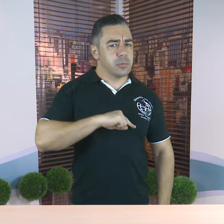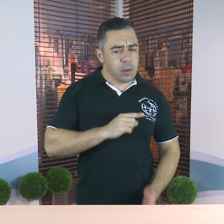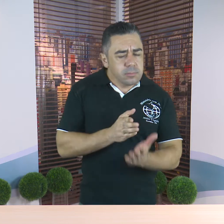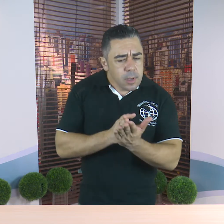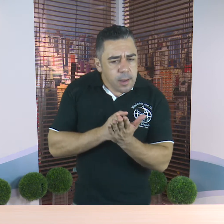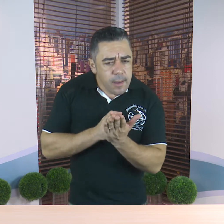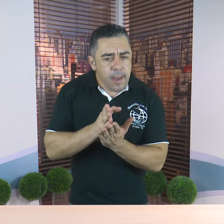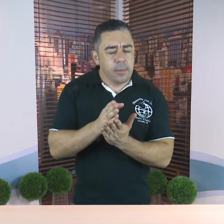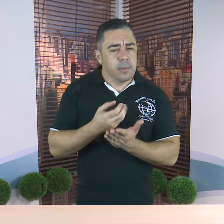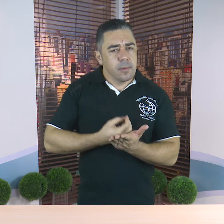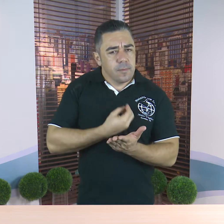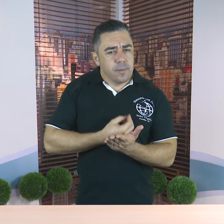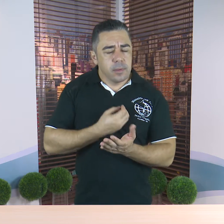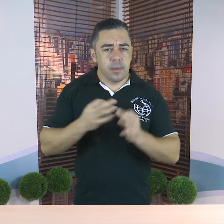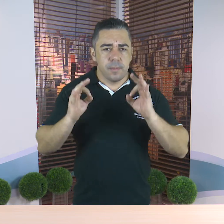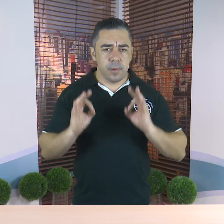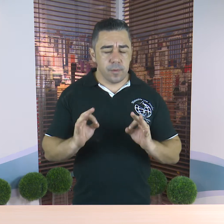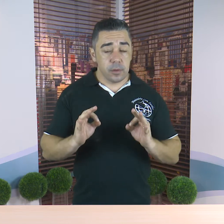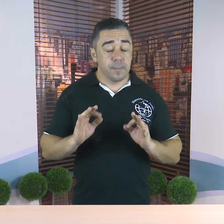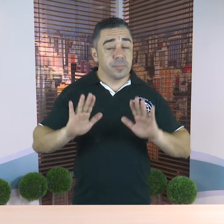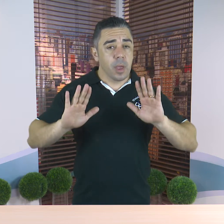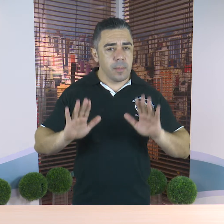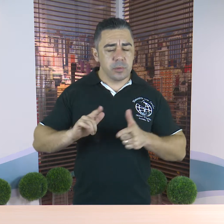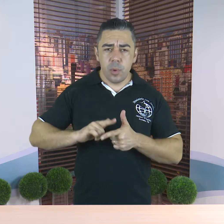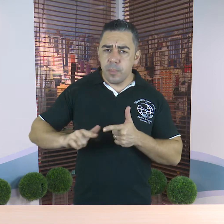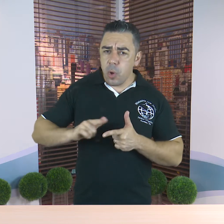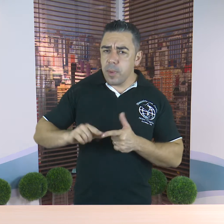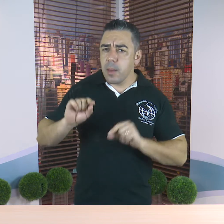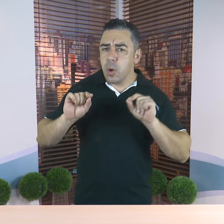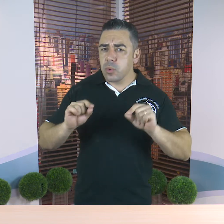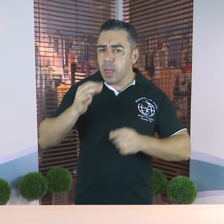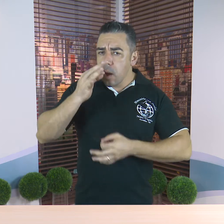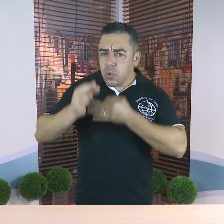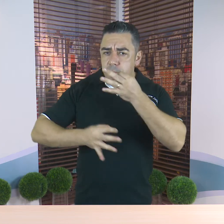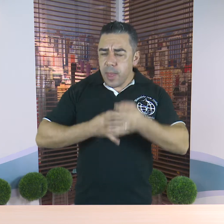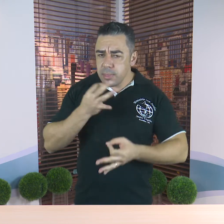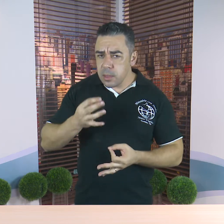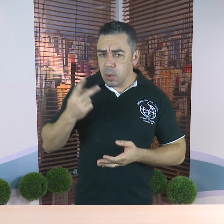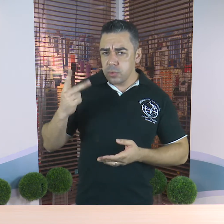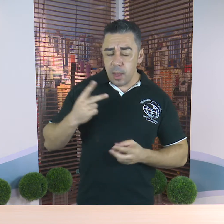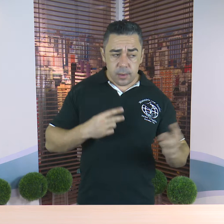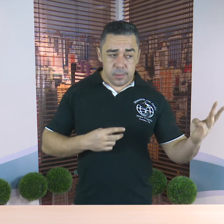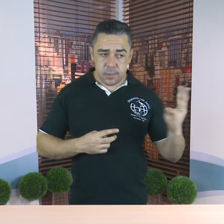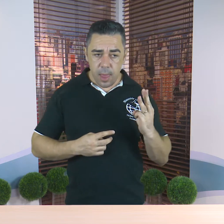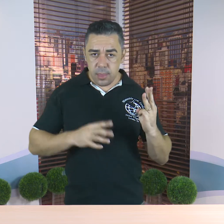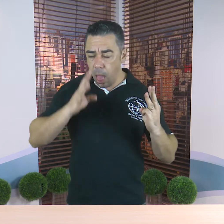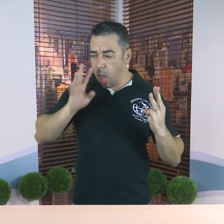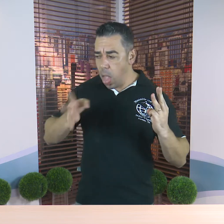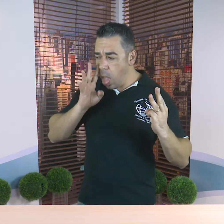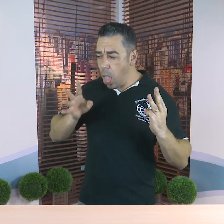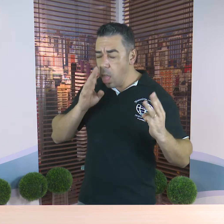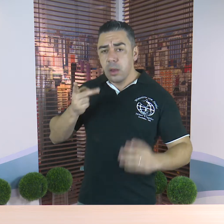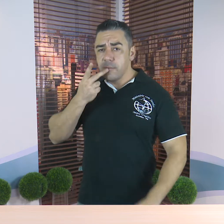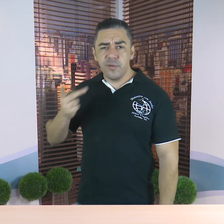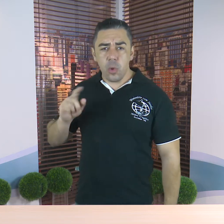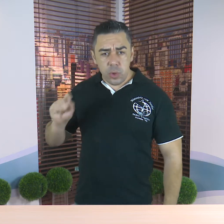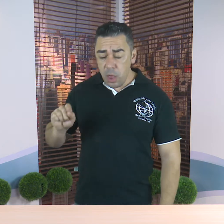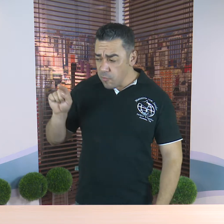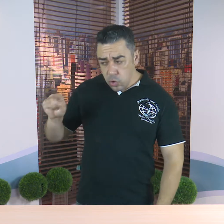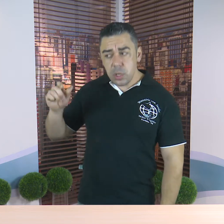justiça. O problema com essa argumentação é que ela insiste na culpa de Jó, que o texto deixa